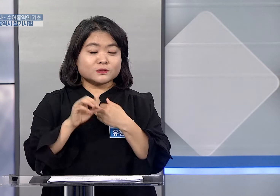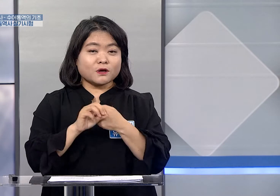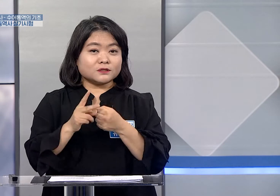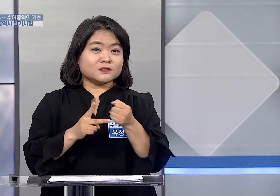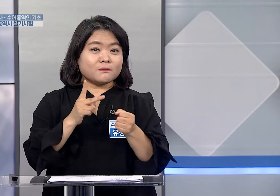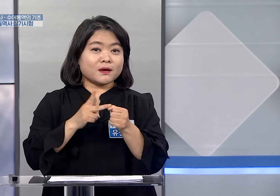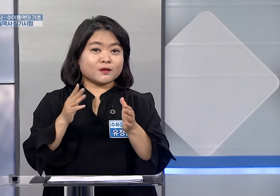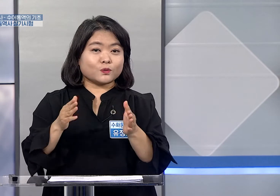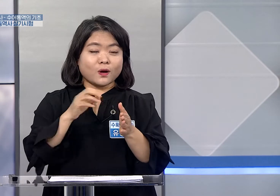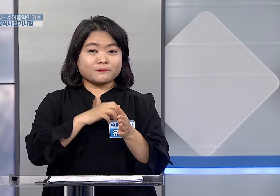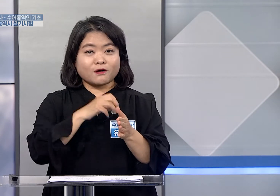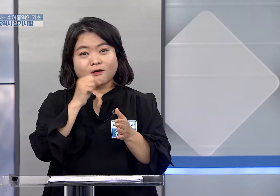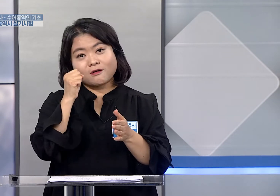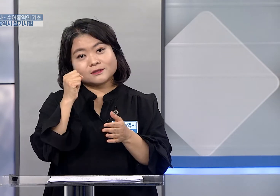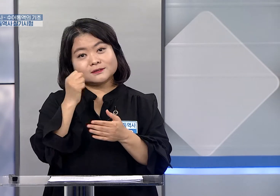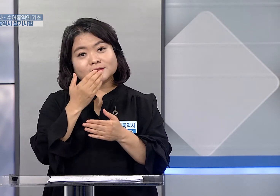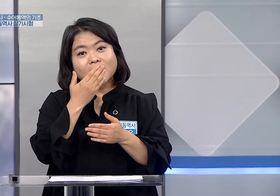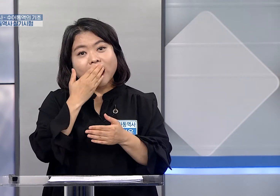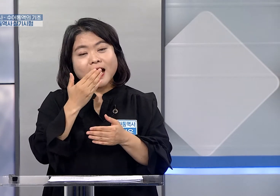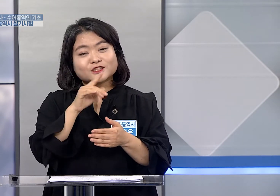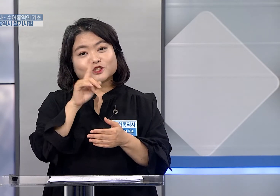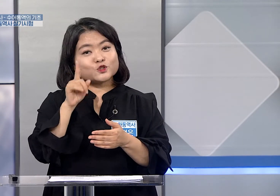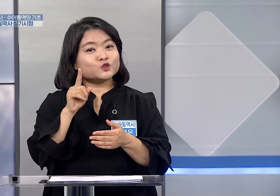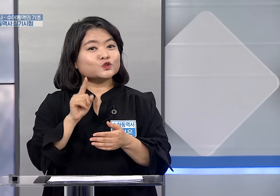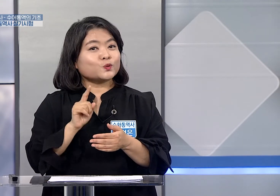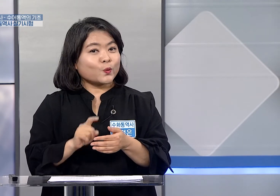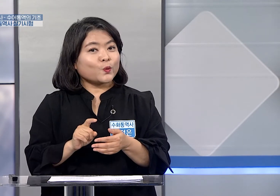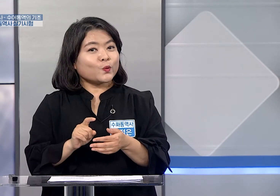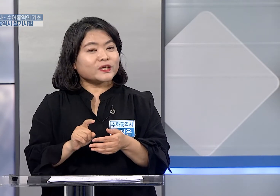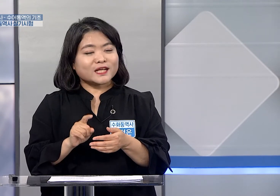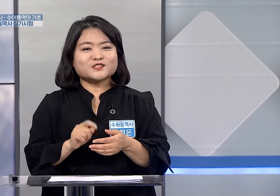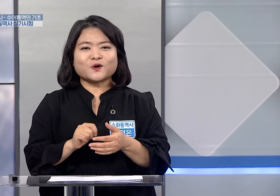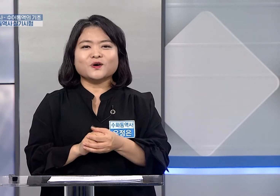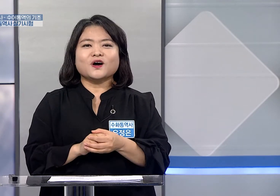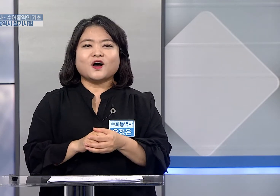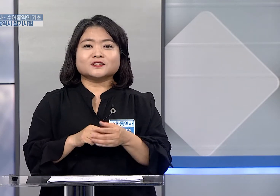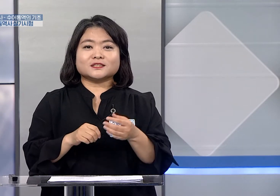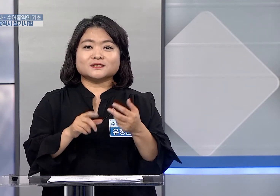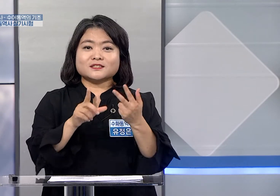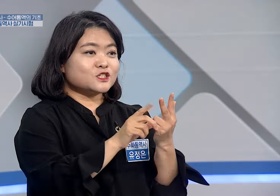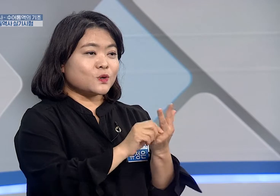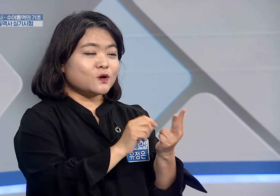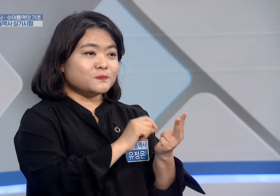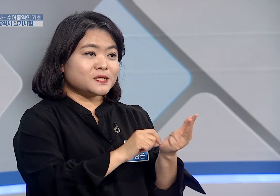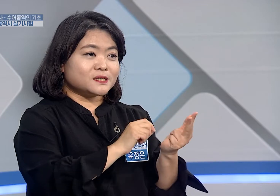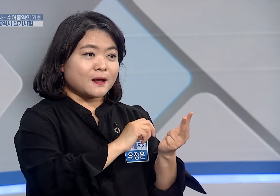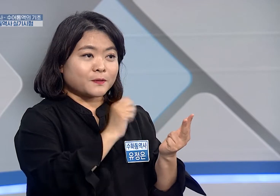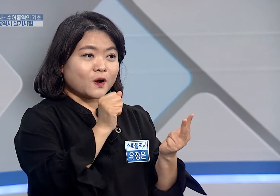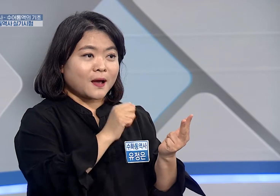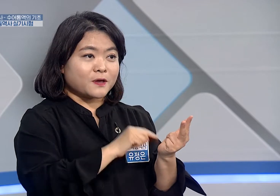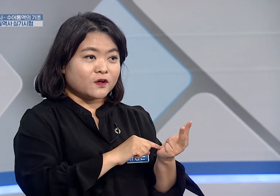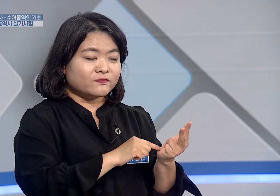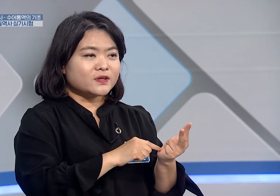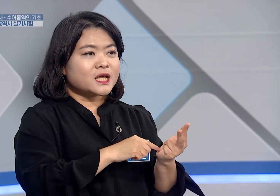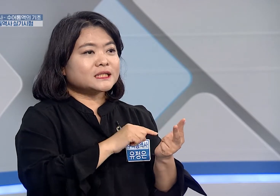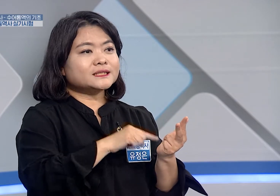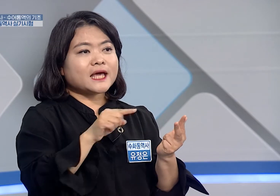해보시면 2년 만에도 합격을 하실 수도 있겠죠. 어쨌든 7월 필기를 합격하면 그해